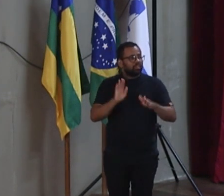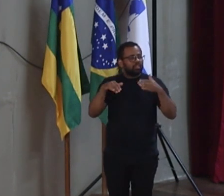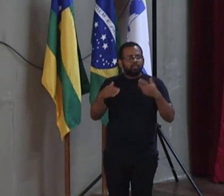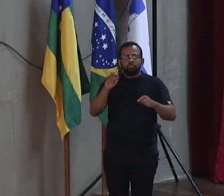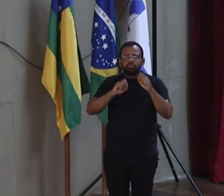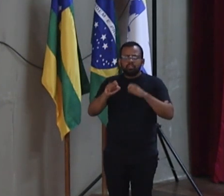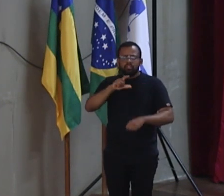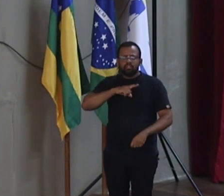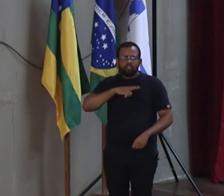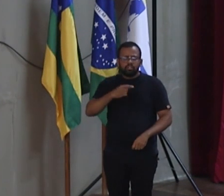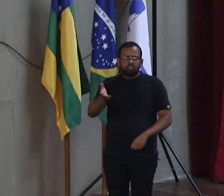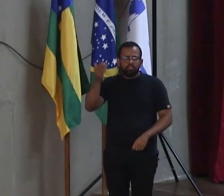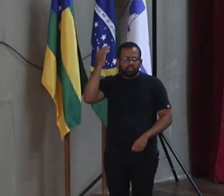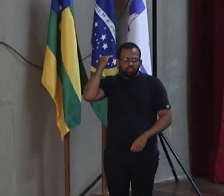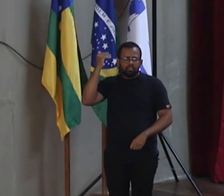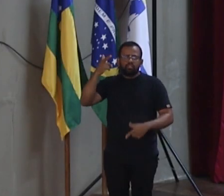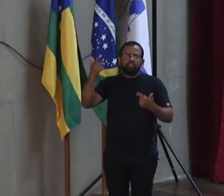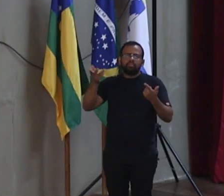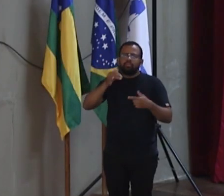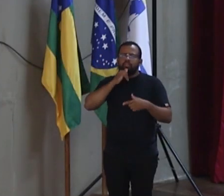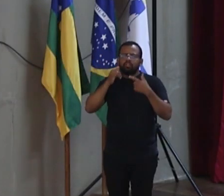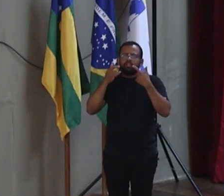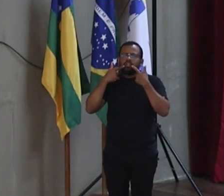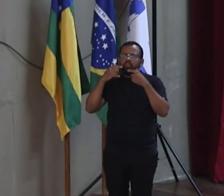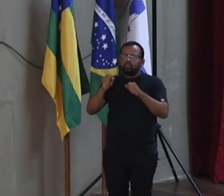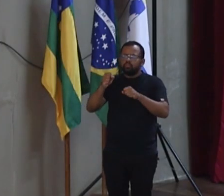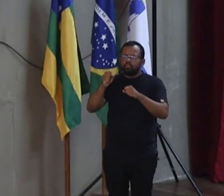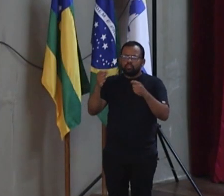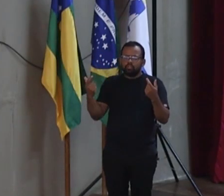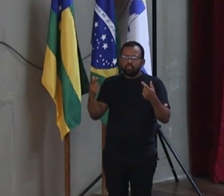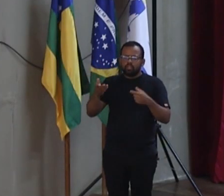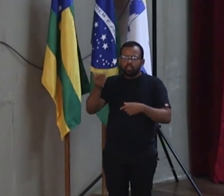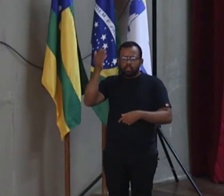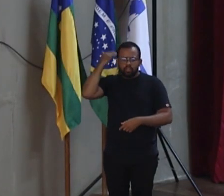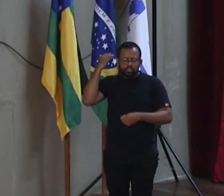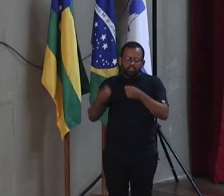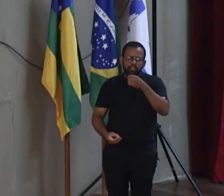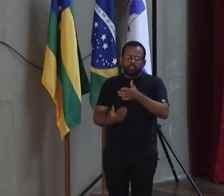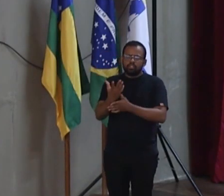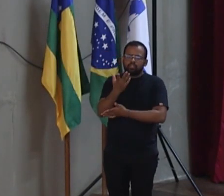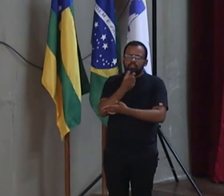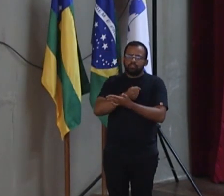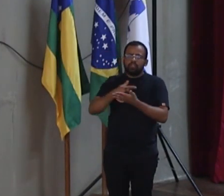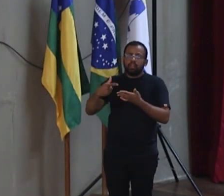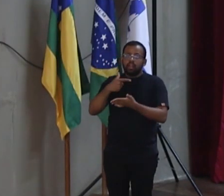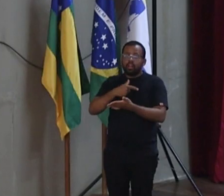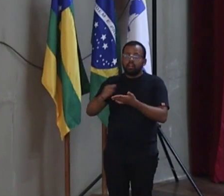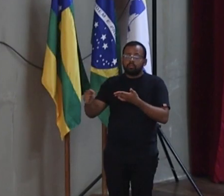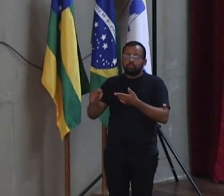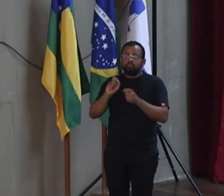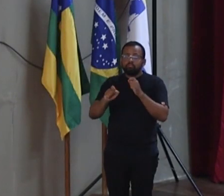Então, o que tínhamos em termos de linguística aplicada antes da criação da LAB?